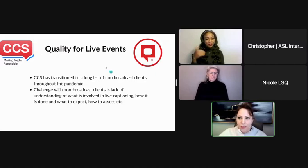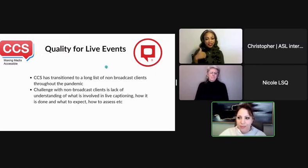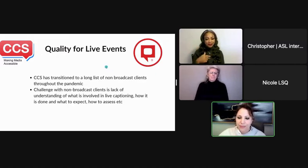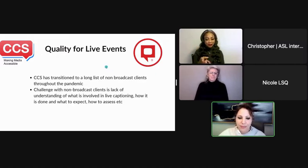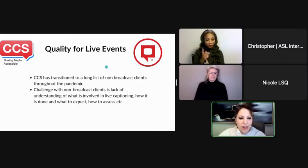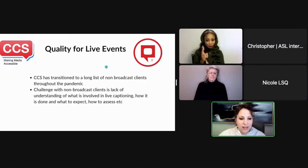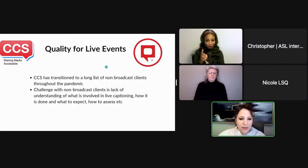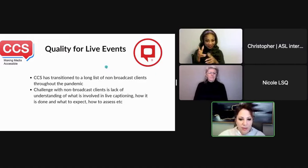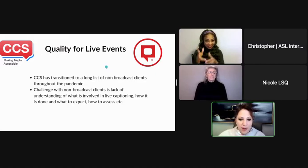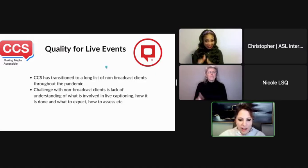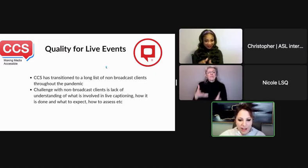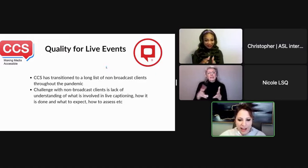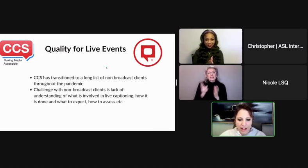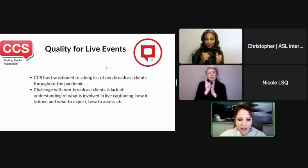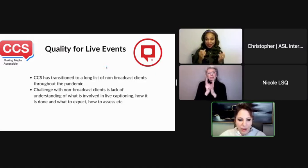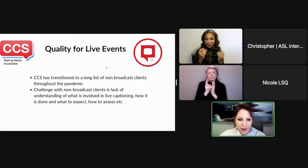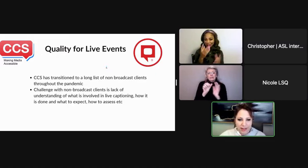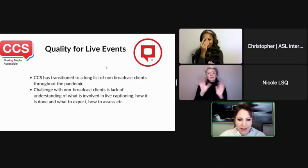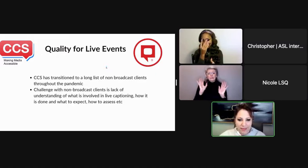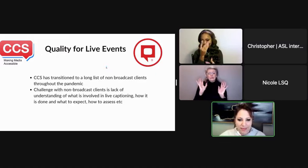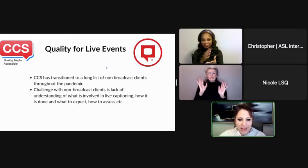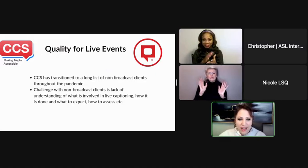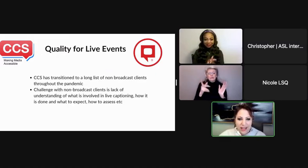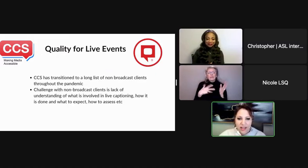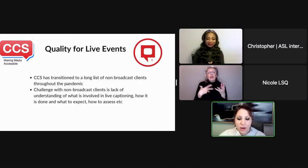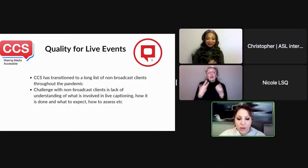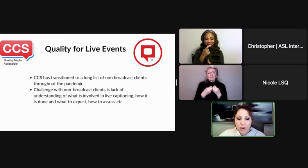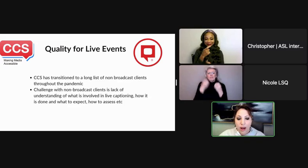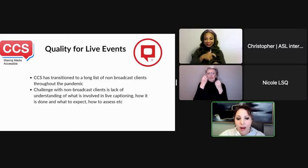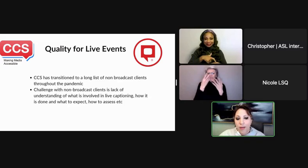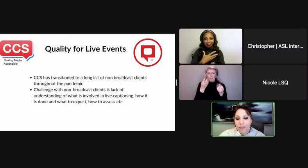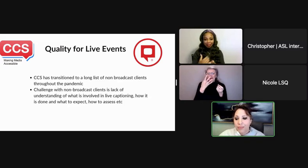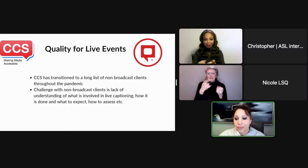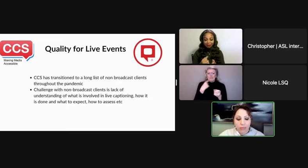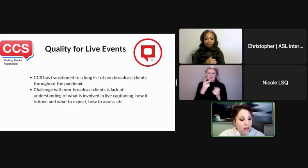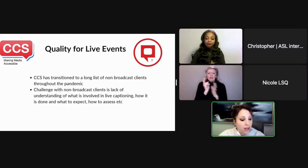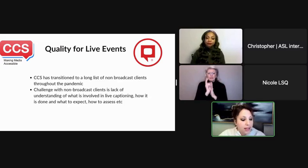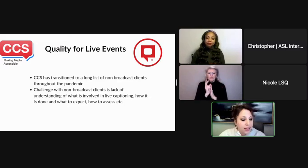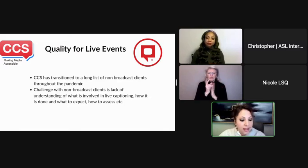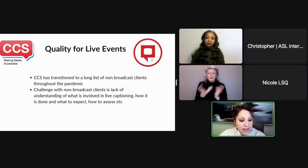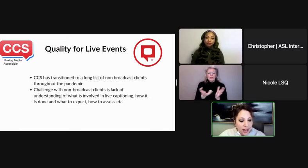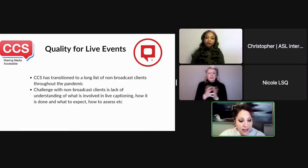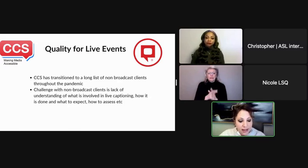Et il ne me reste que deux minutes. Beaucoup d'informations à vous dire en deux minutes.